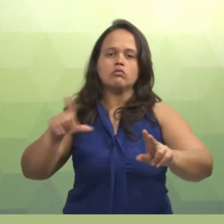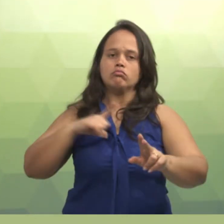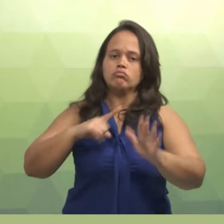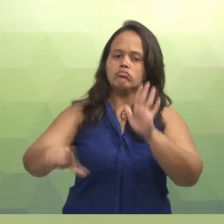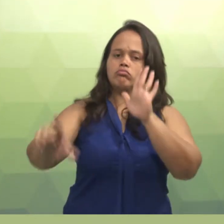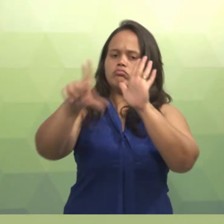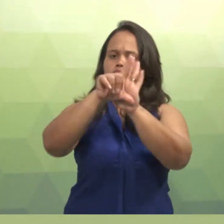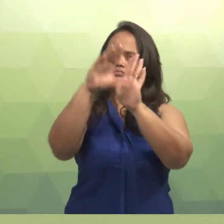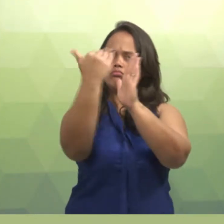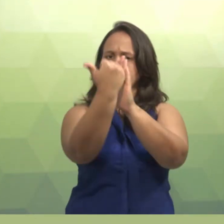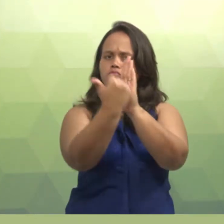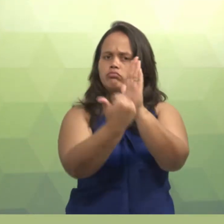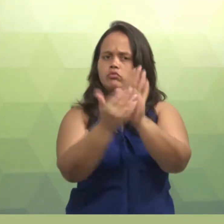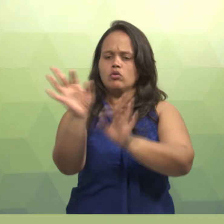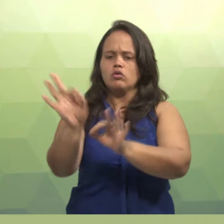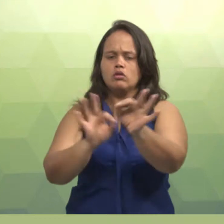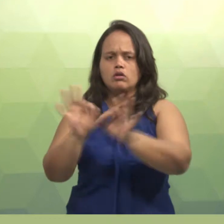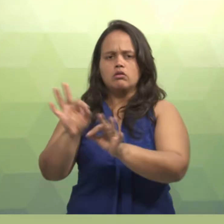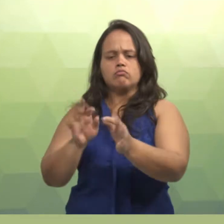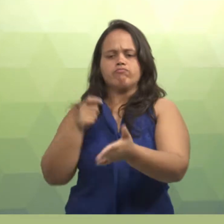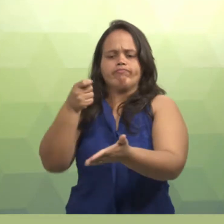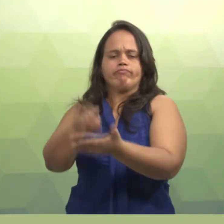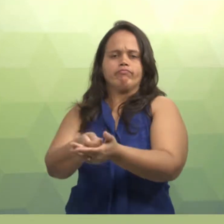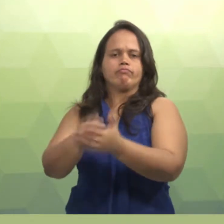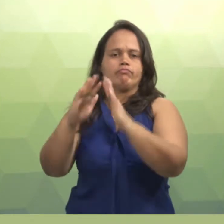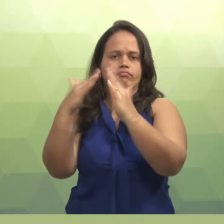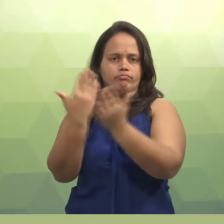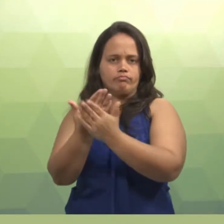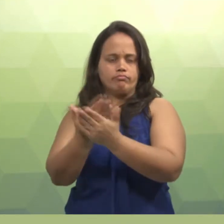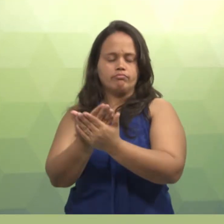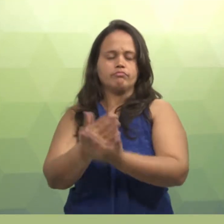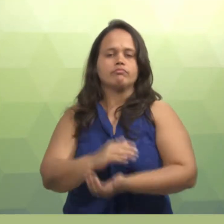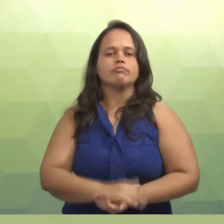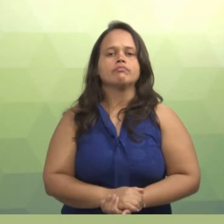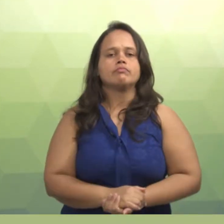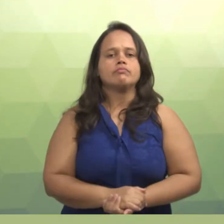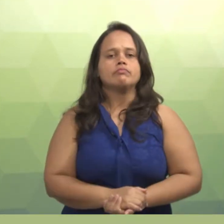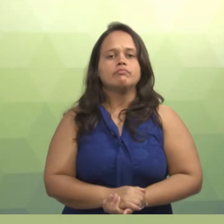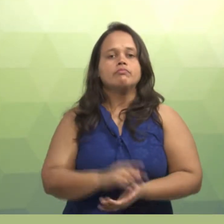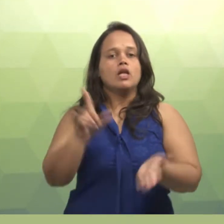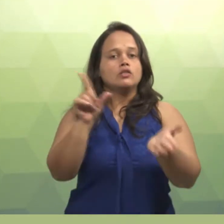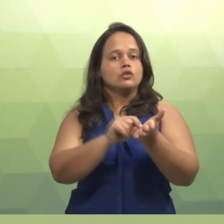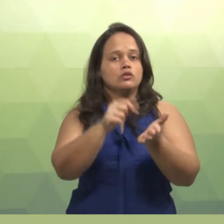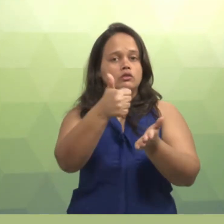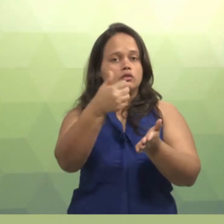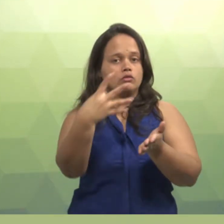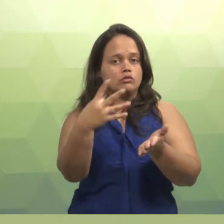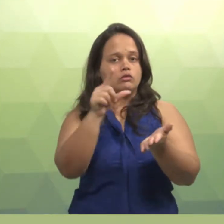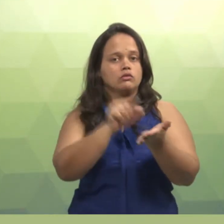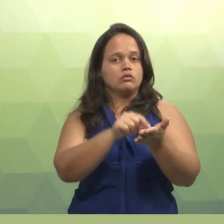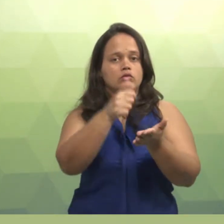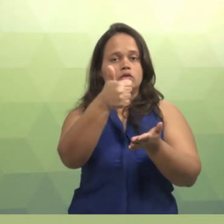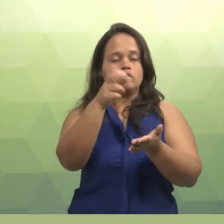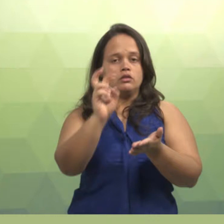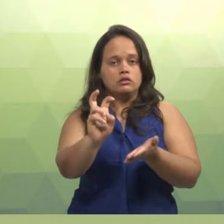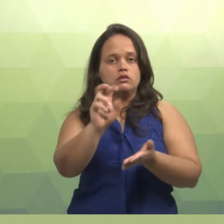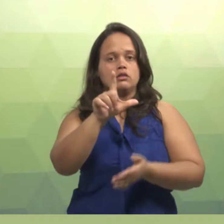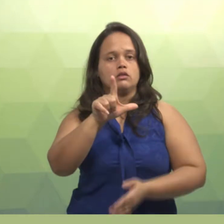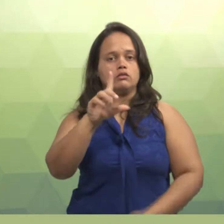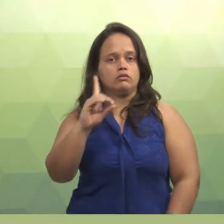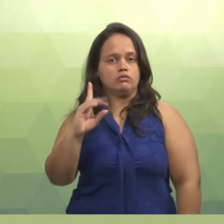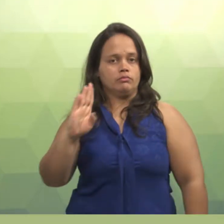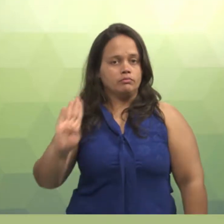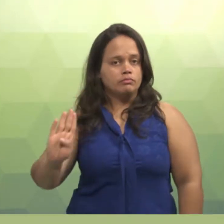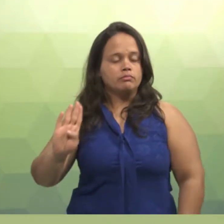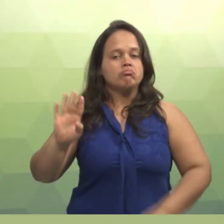e define a escola. Conforme os artigos 14 e 15 da LDB, a gestão democrática das instituições